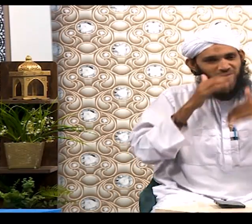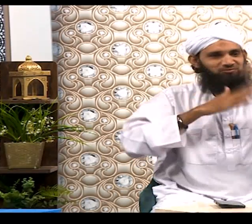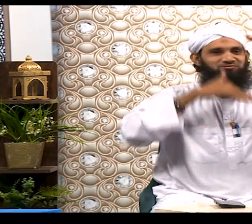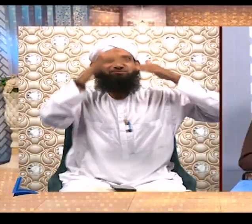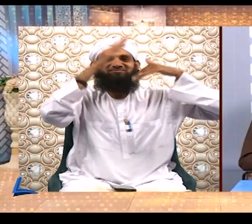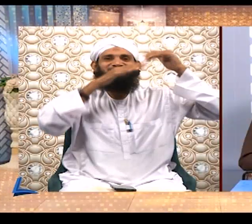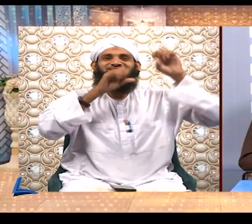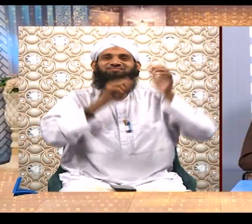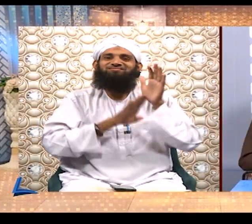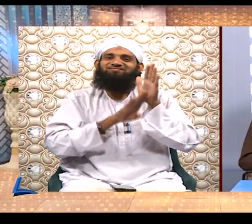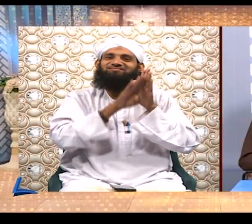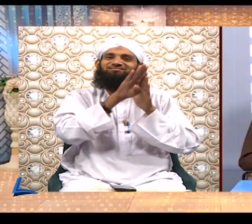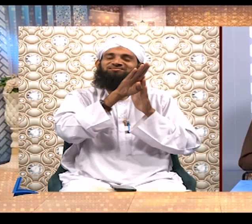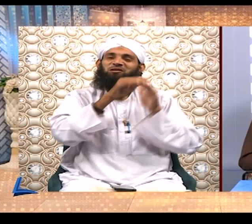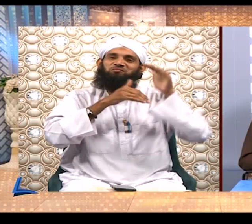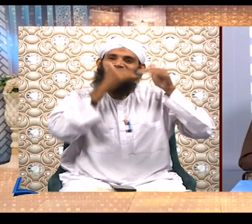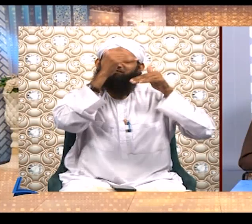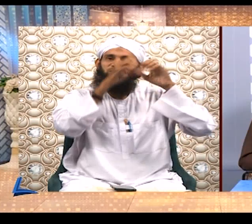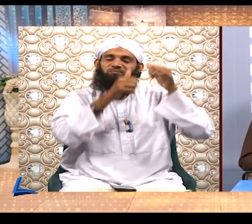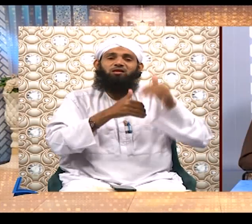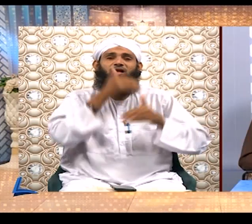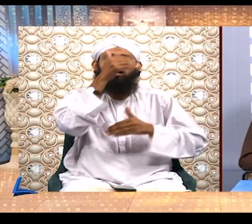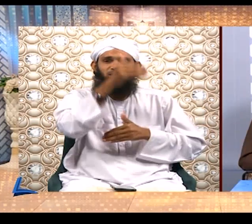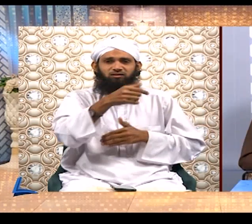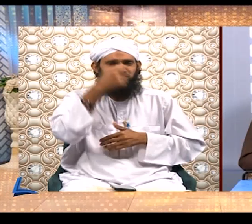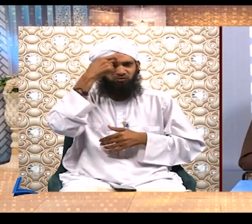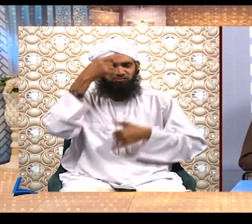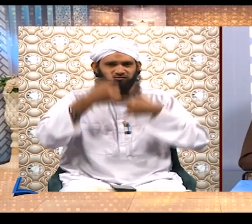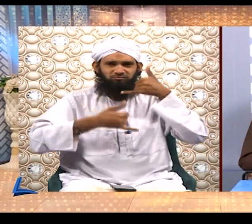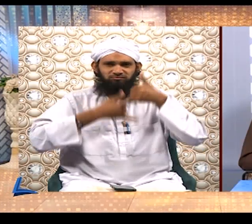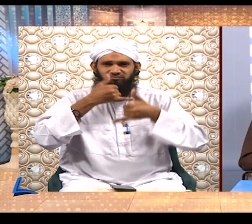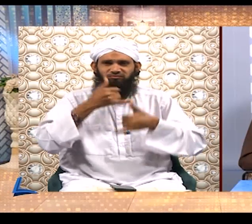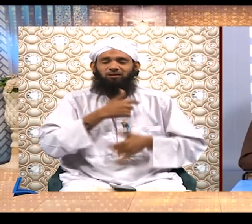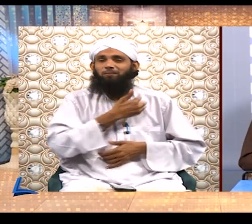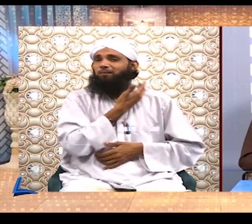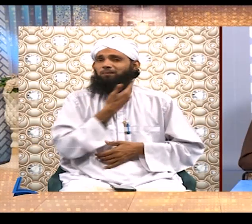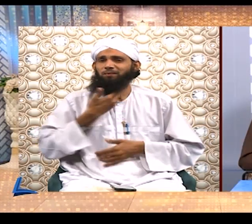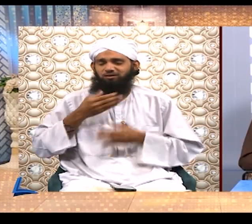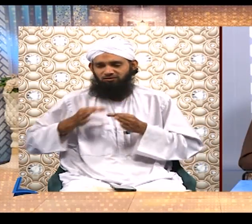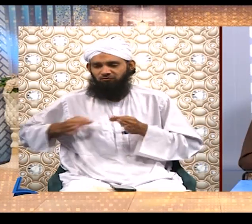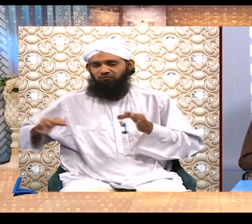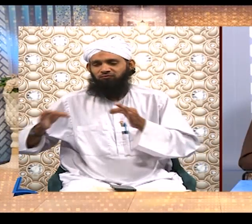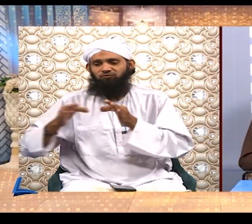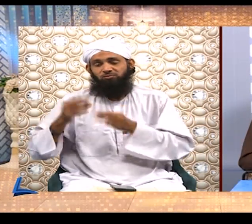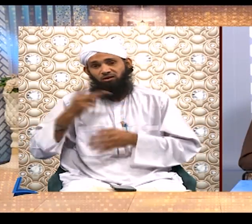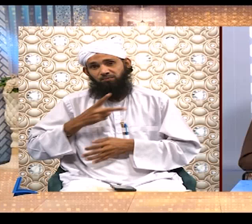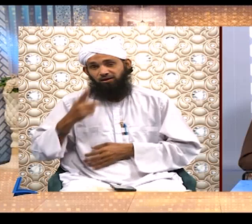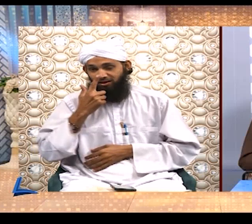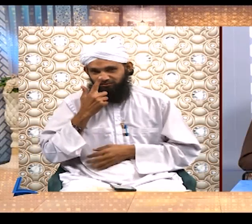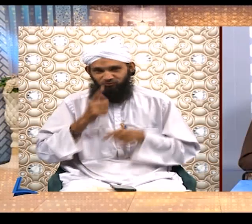ہیں، بلکہ مستقبل میں آنے والے امتحانات کے لیے اپنے آپ کو اور گھر والوں کو ہر وقت تیار رکھتے ہیں۔ ان کی